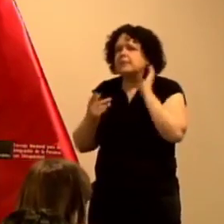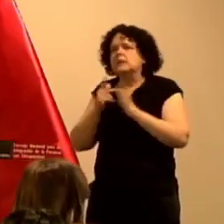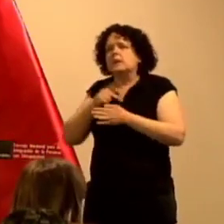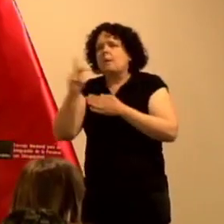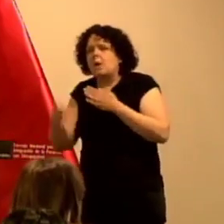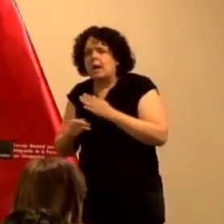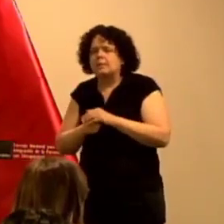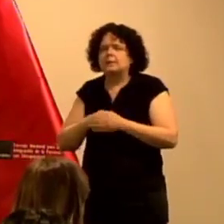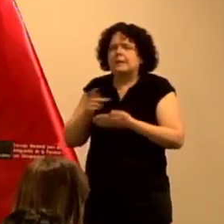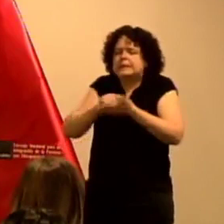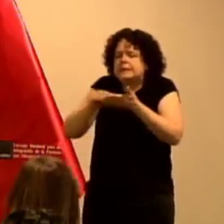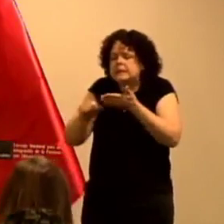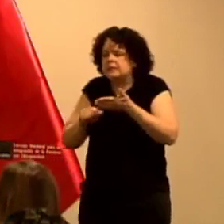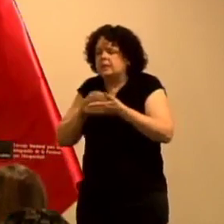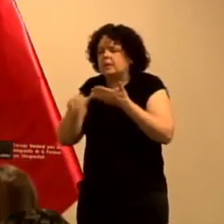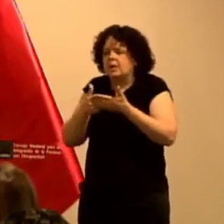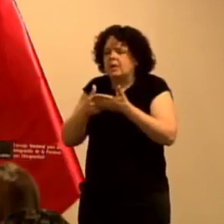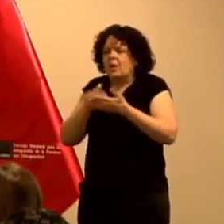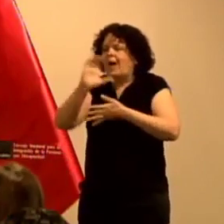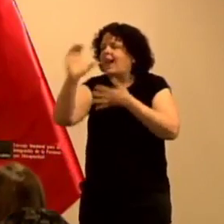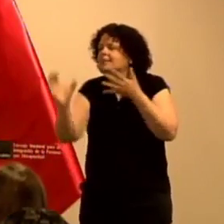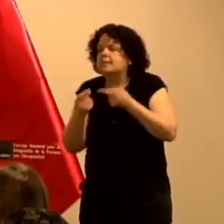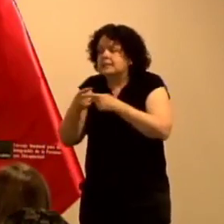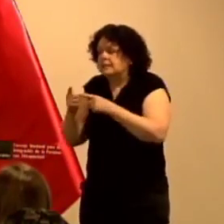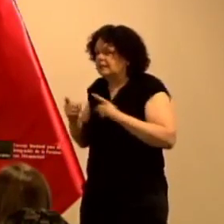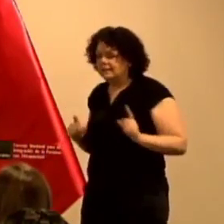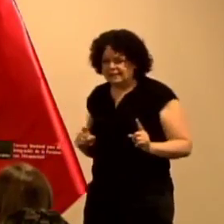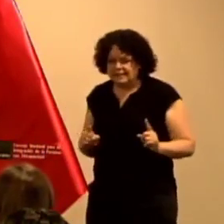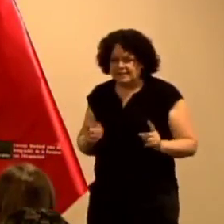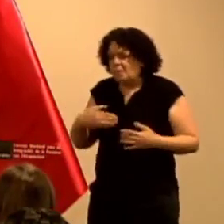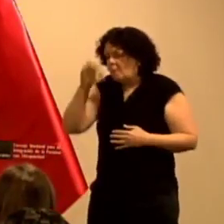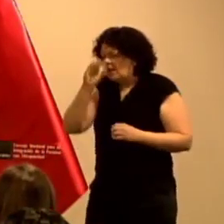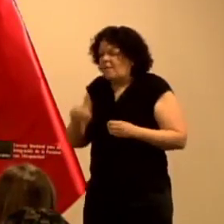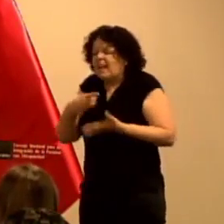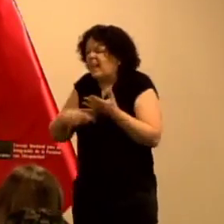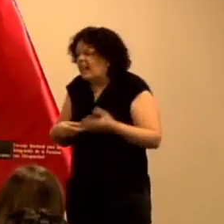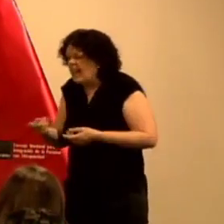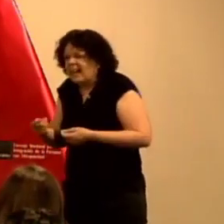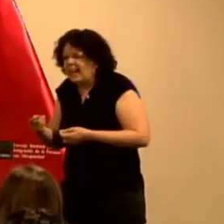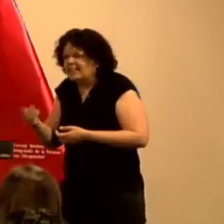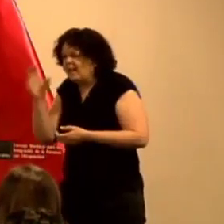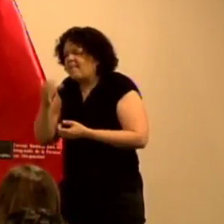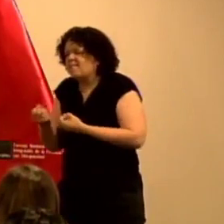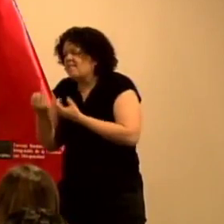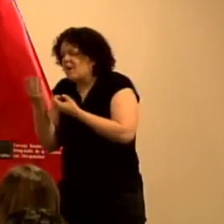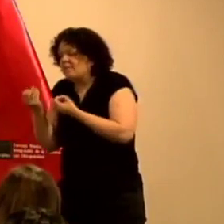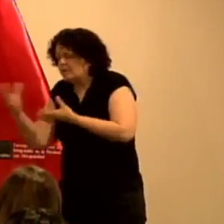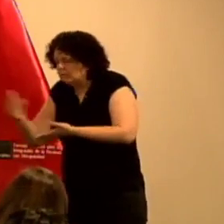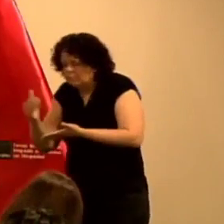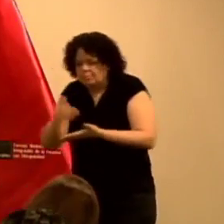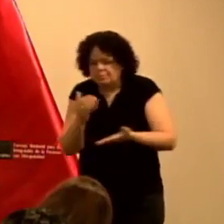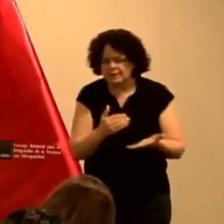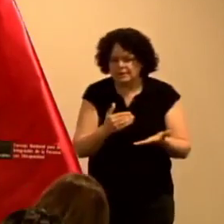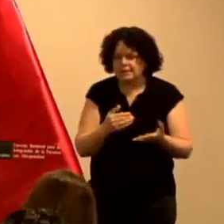programas, proyectos, registros, etcétera, con características distintas, con mediciones distintas. Y esto ocurre por